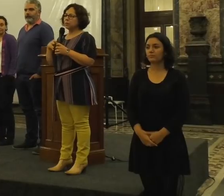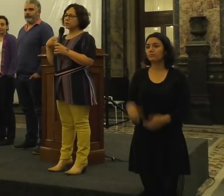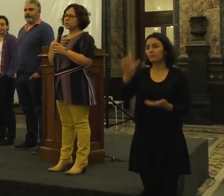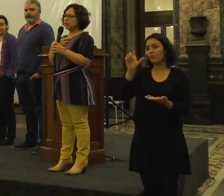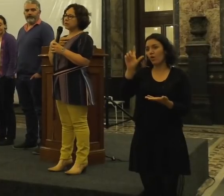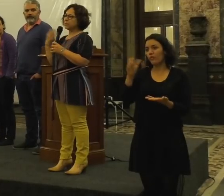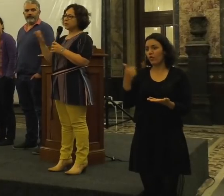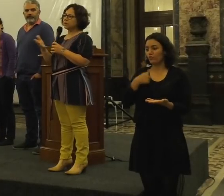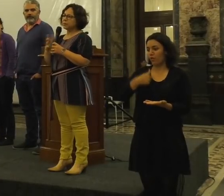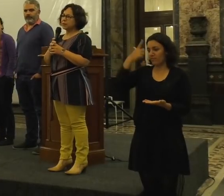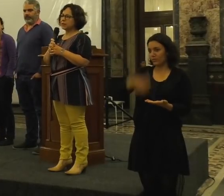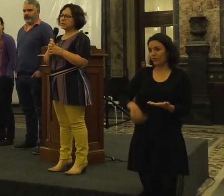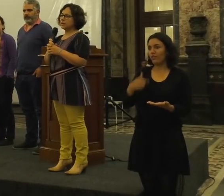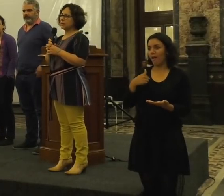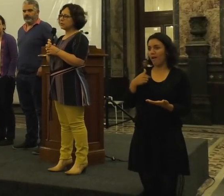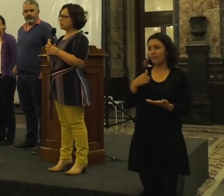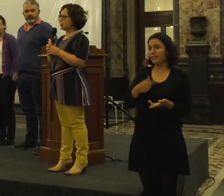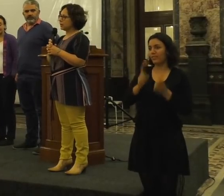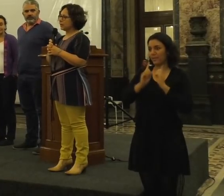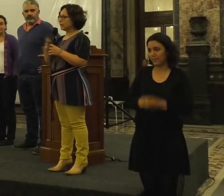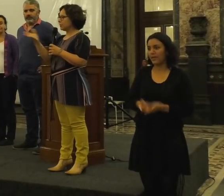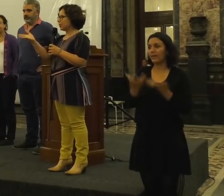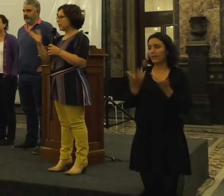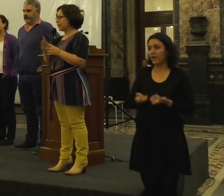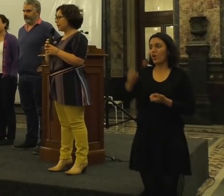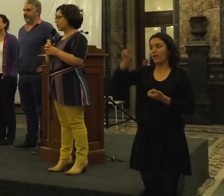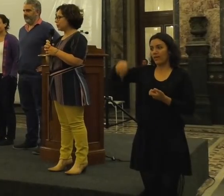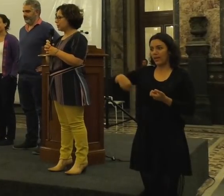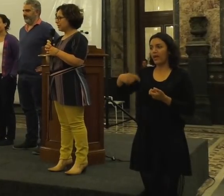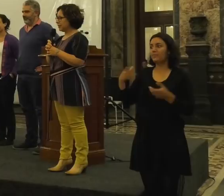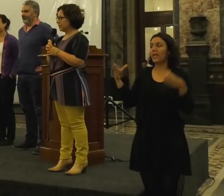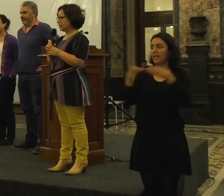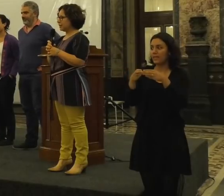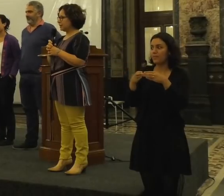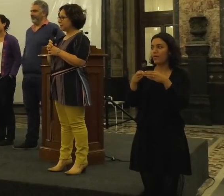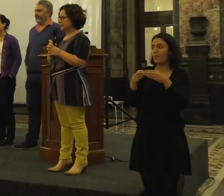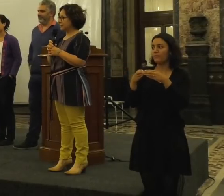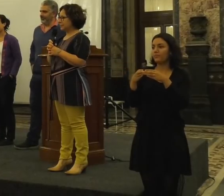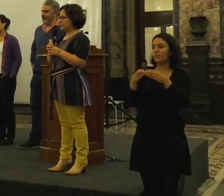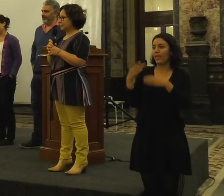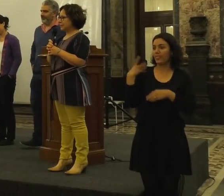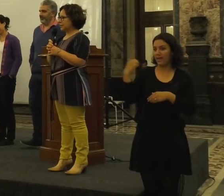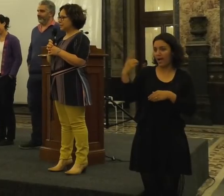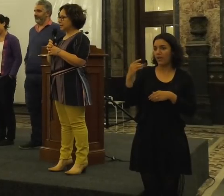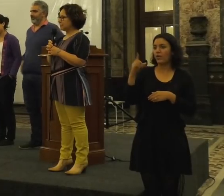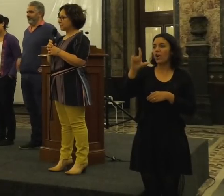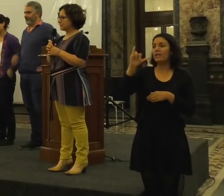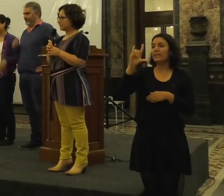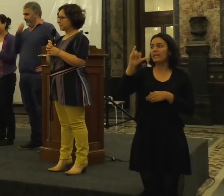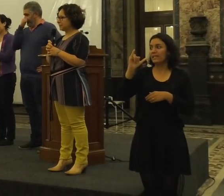Obviamente que en lo personal también quiero pedir que suban el equipo de decanato, Lili,